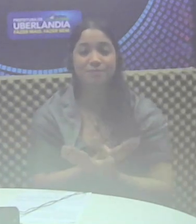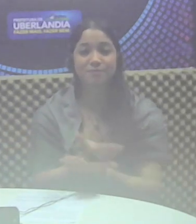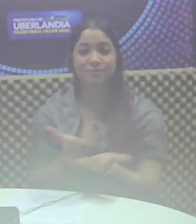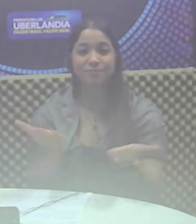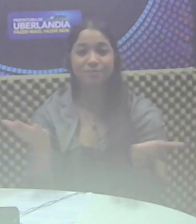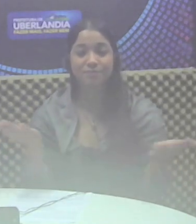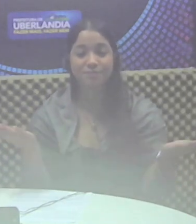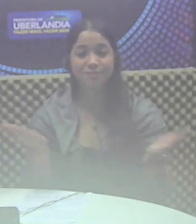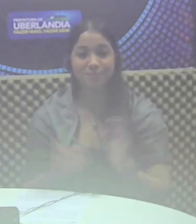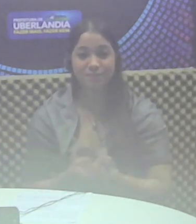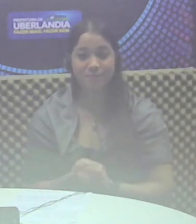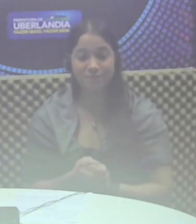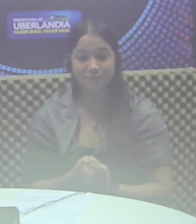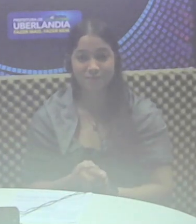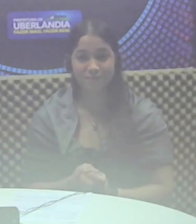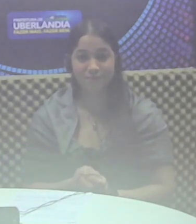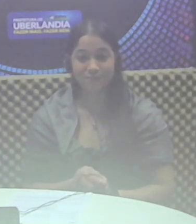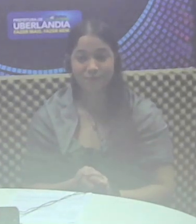você